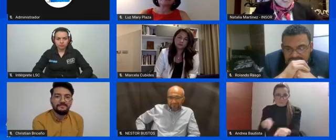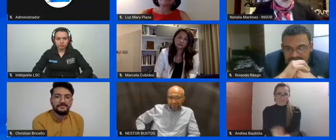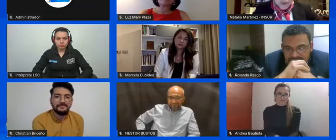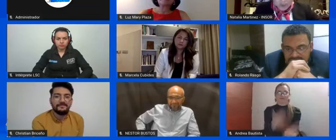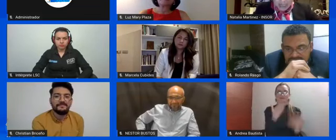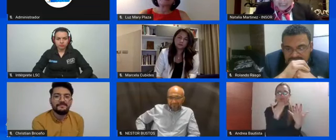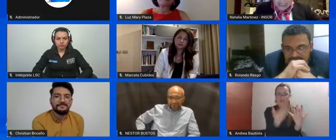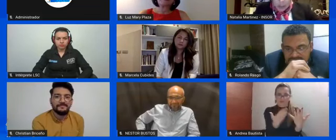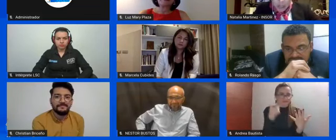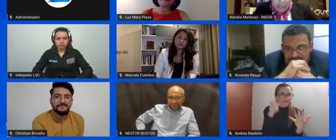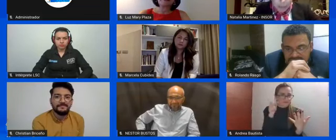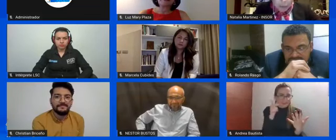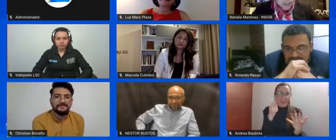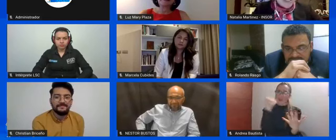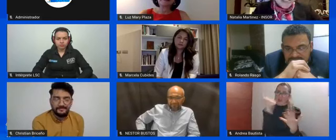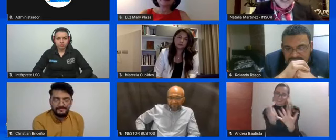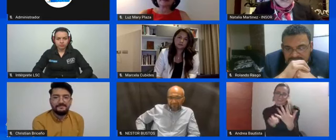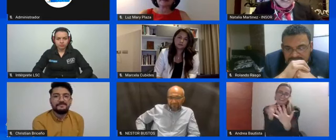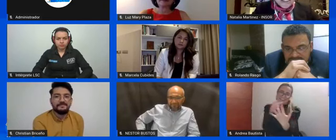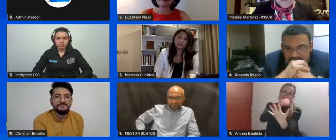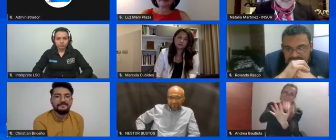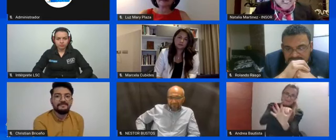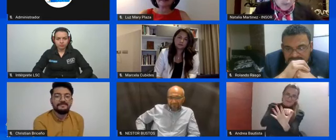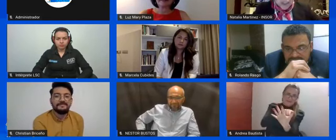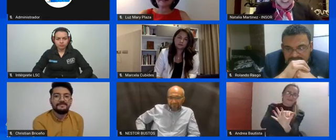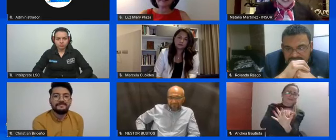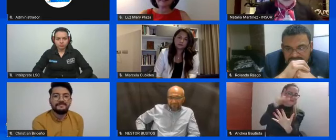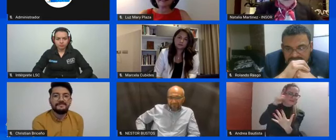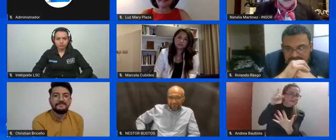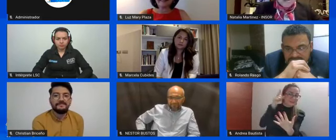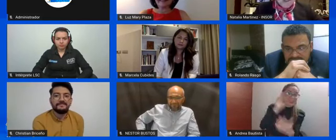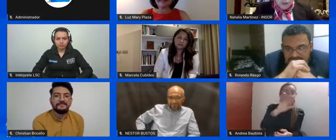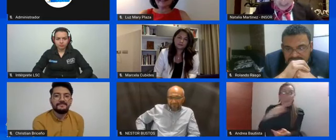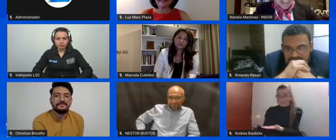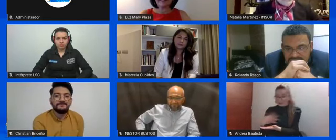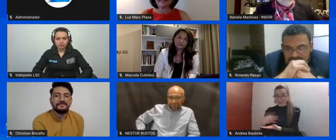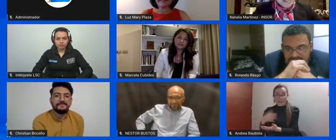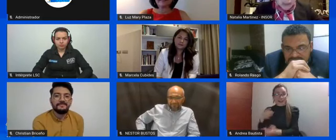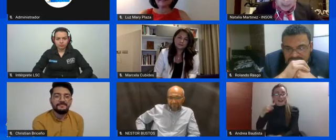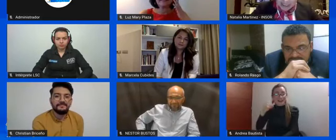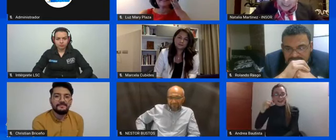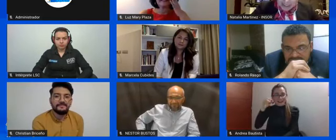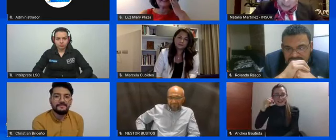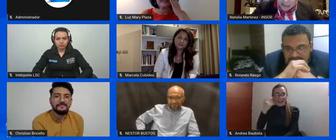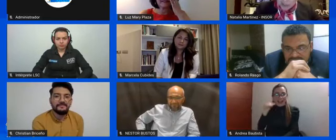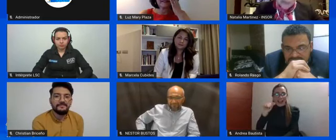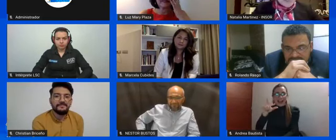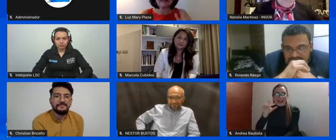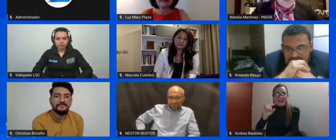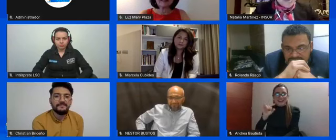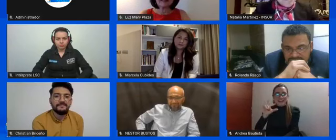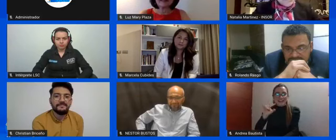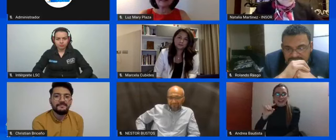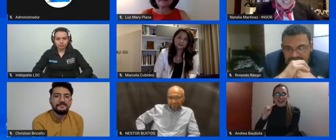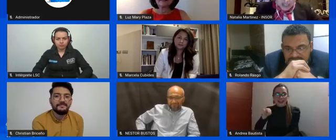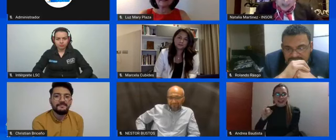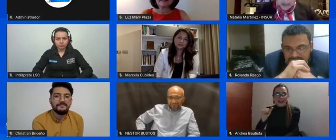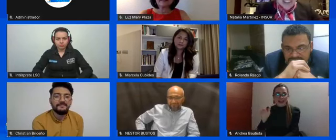vez contigo, Luz Mari, te saluda Lili Portilla desde Facebook con toda, y destaca toda tu trabajo